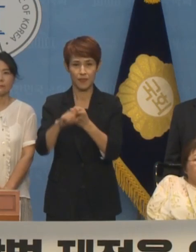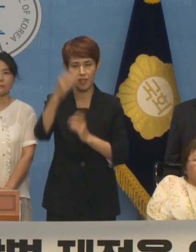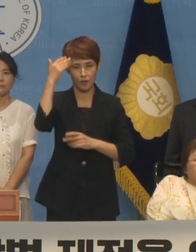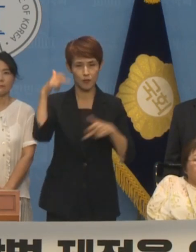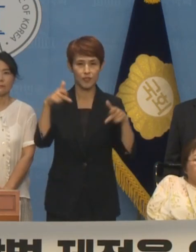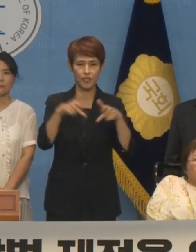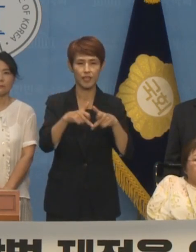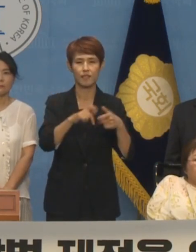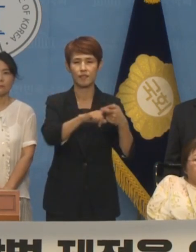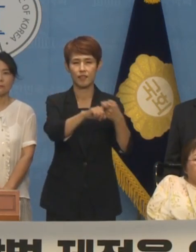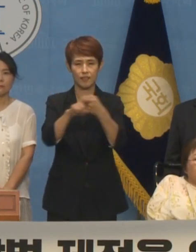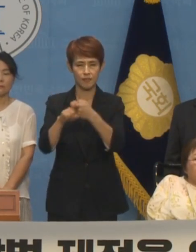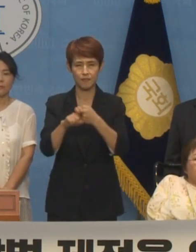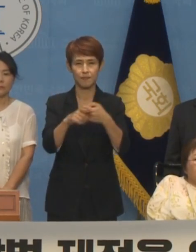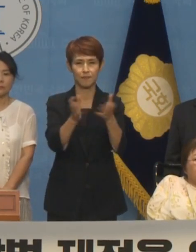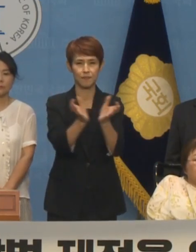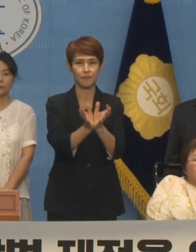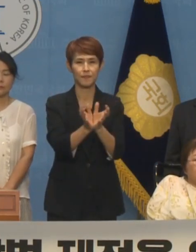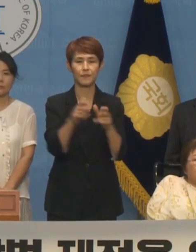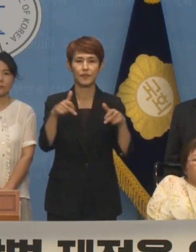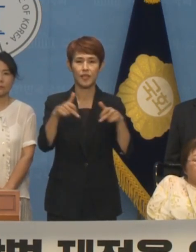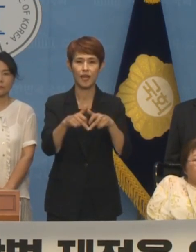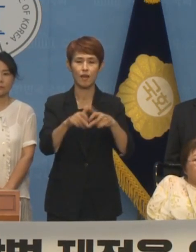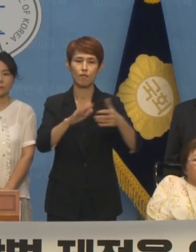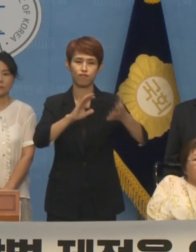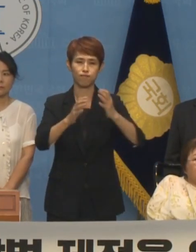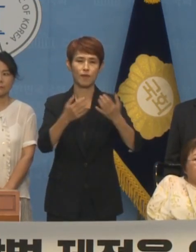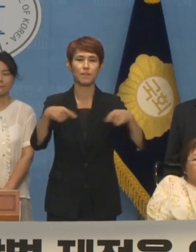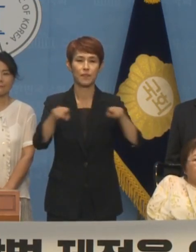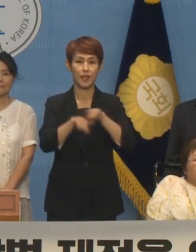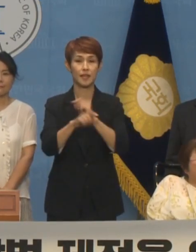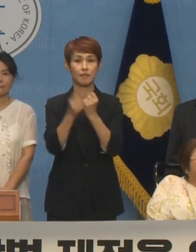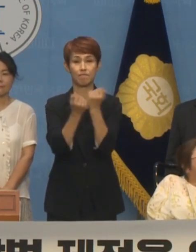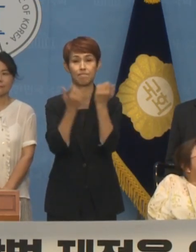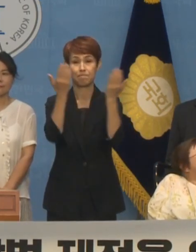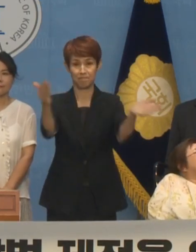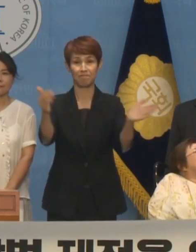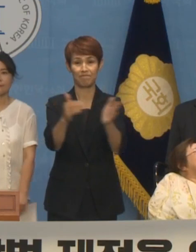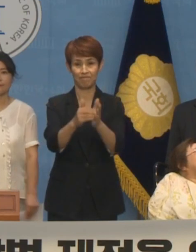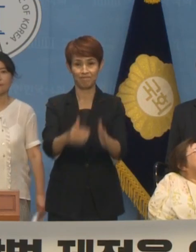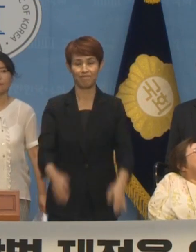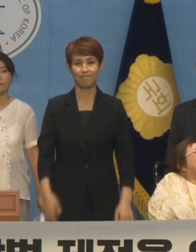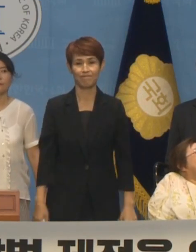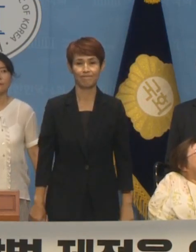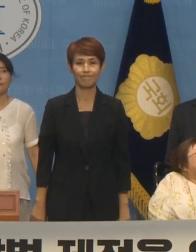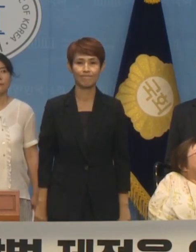한국장애인 자립생활센터협의회, 한국장애포럼 일동. 감사합니다.